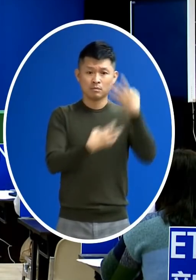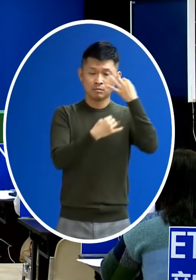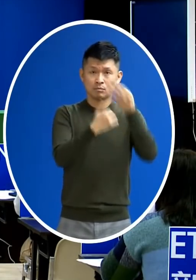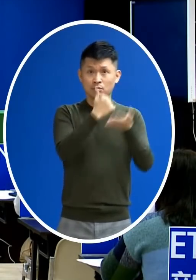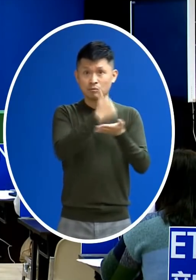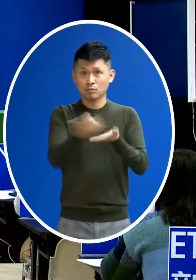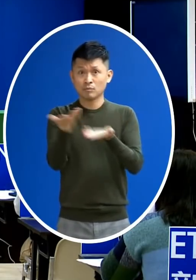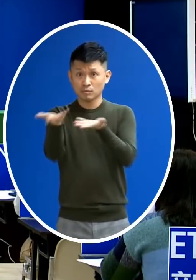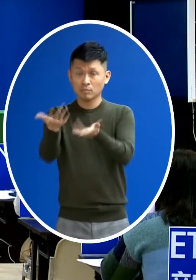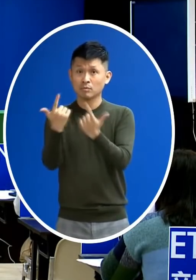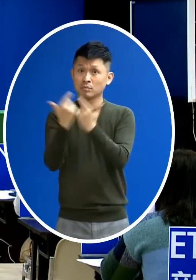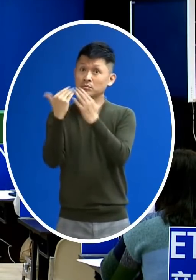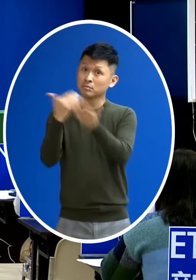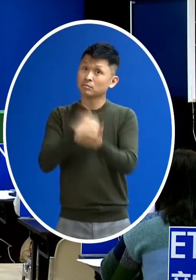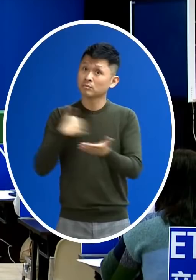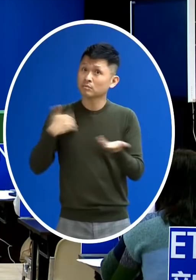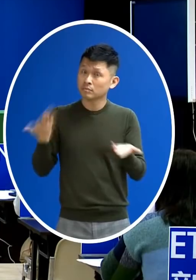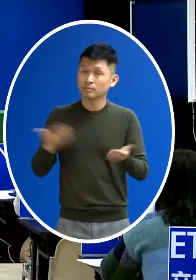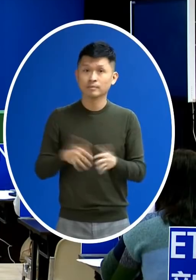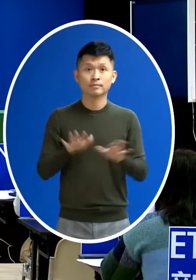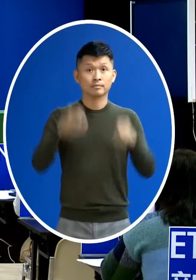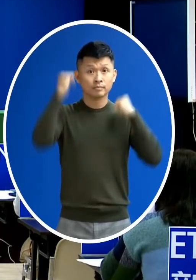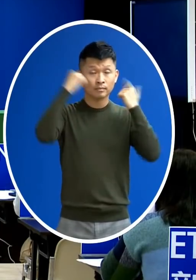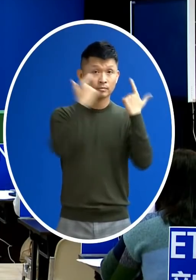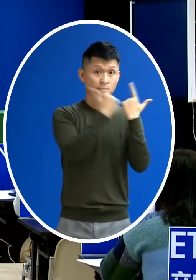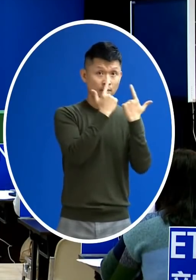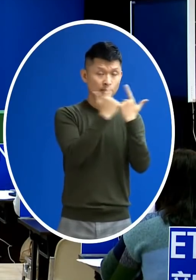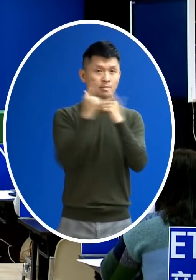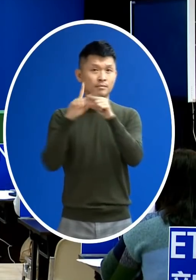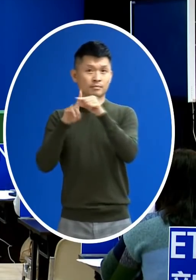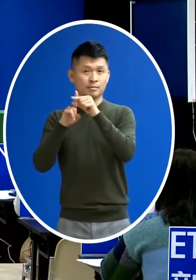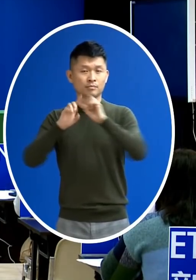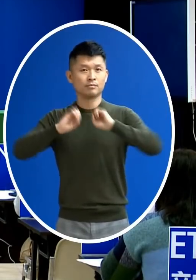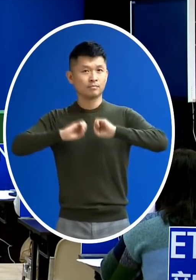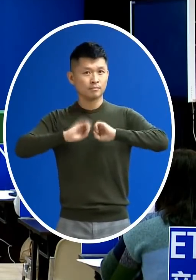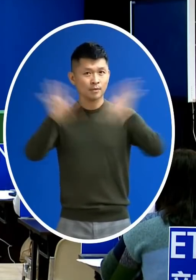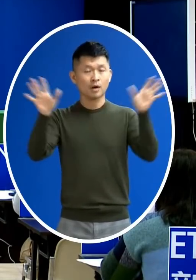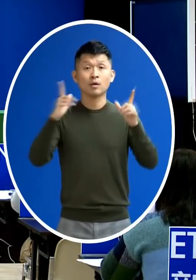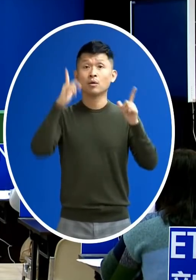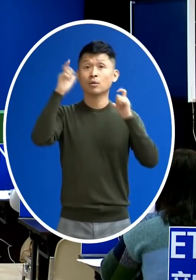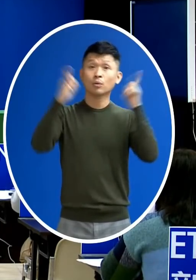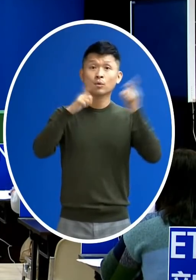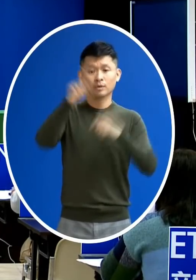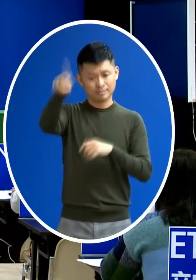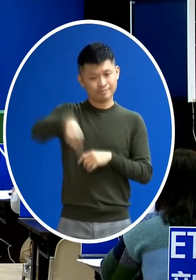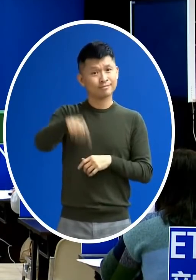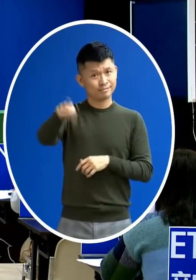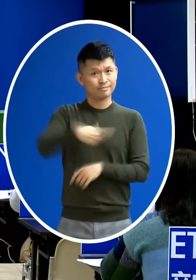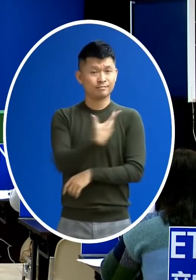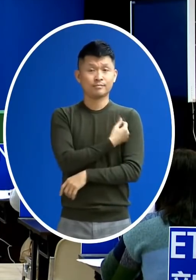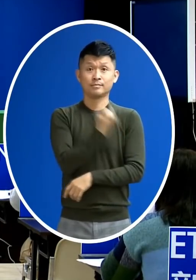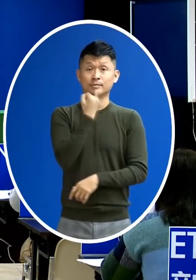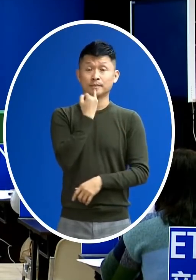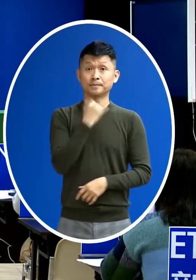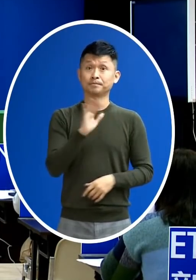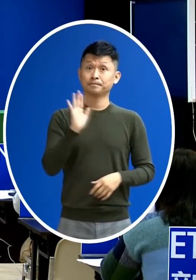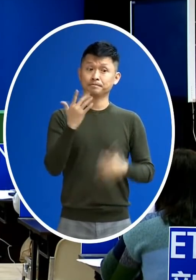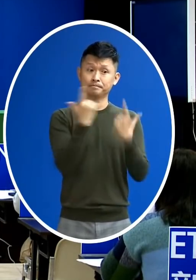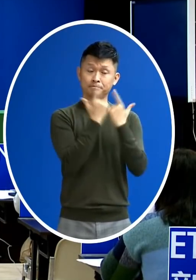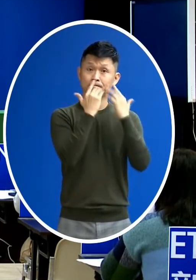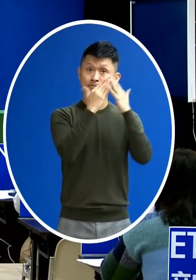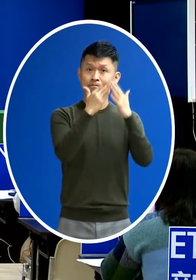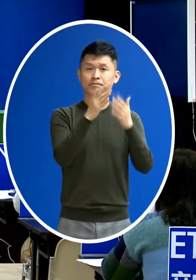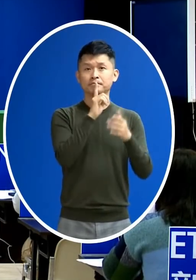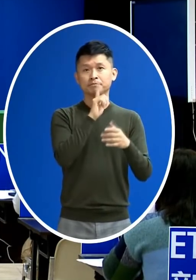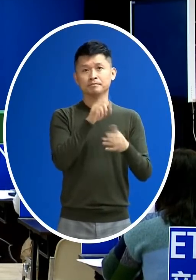到给北市？那今天上午台北市跟台中市都有宣布说过年也可以来打疫苗，不过因为台北市有说目前